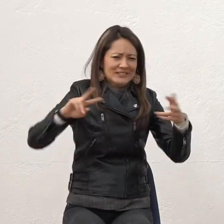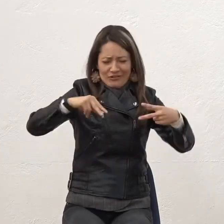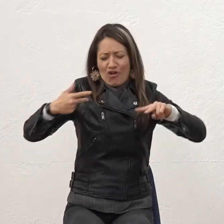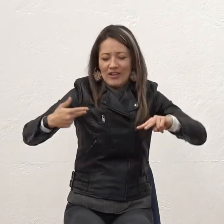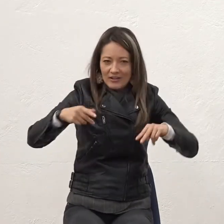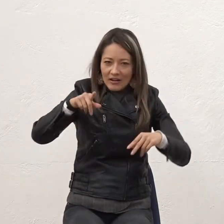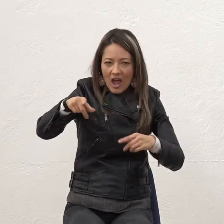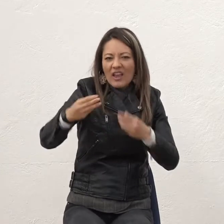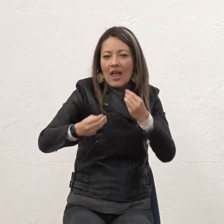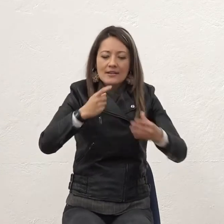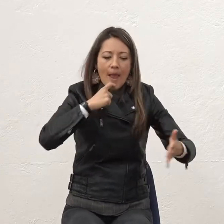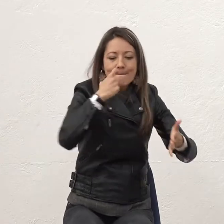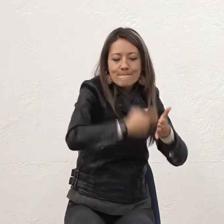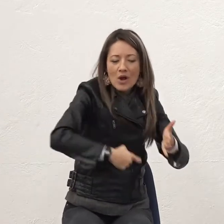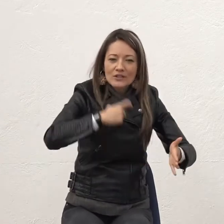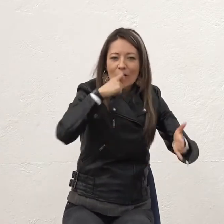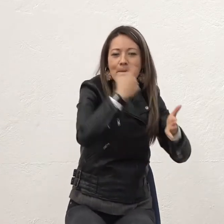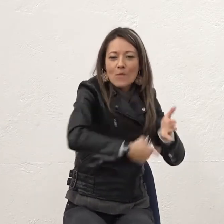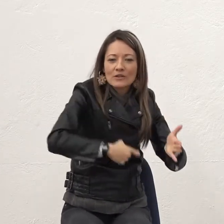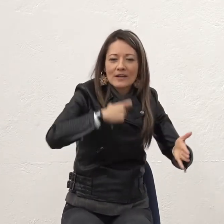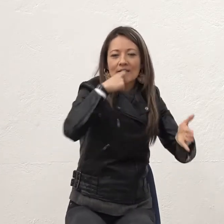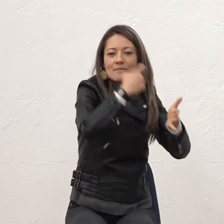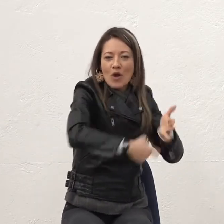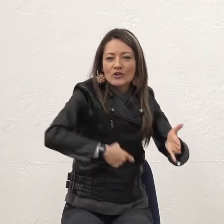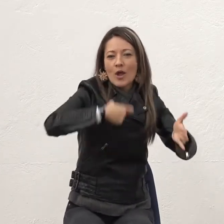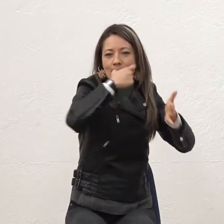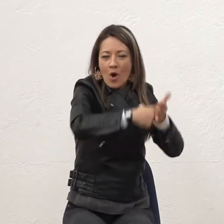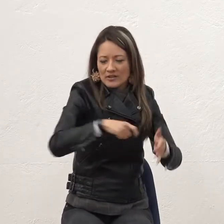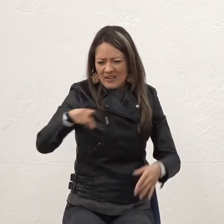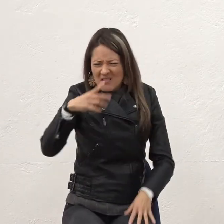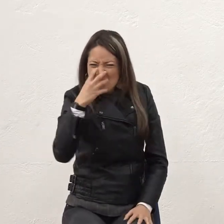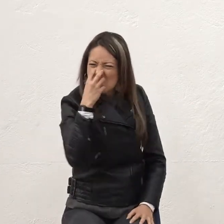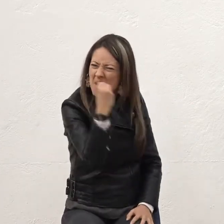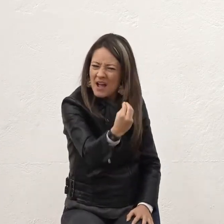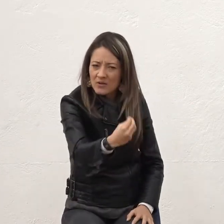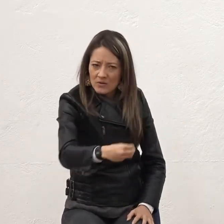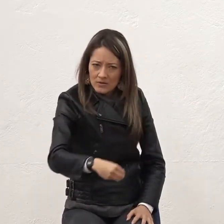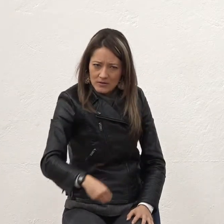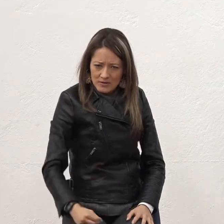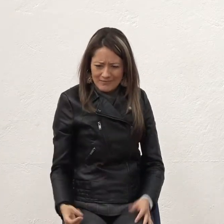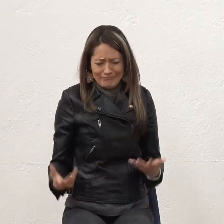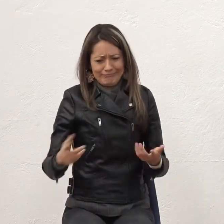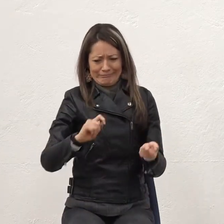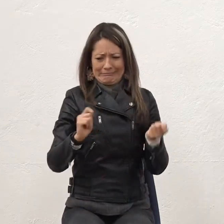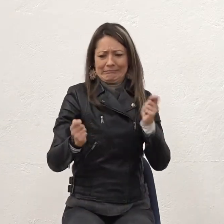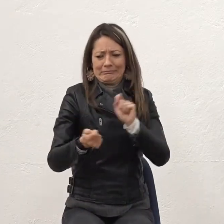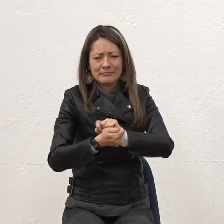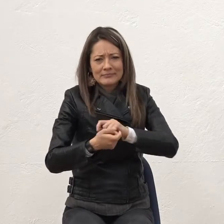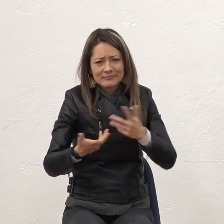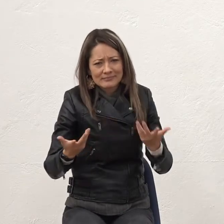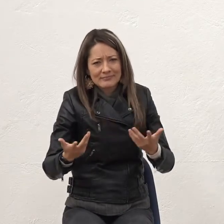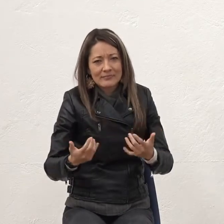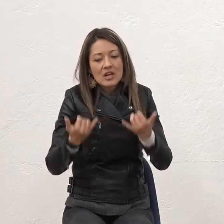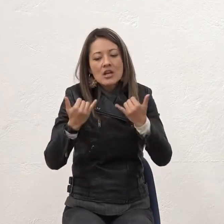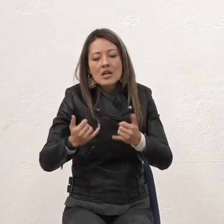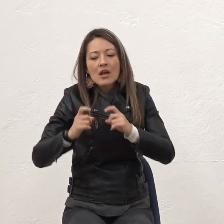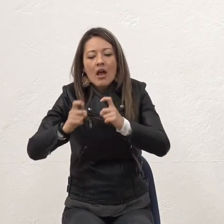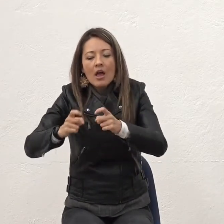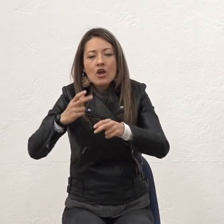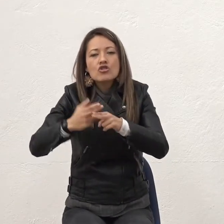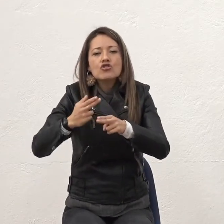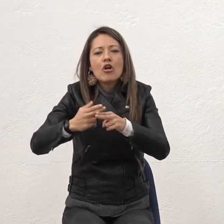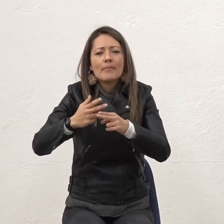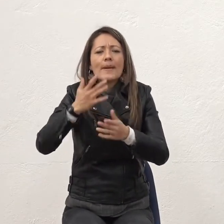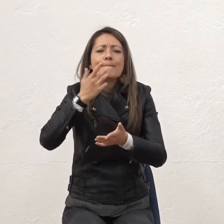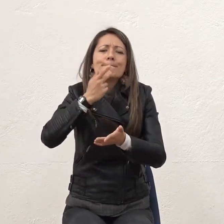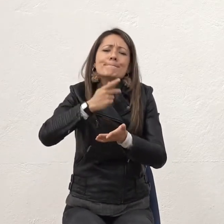la leche, al pan, al chocolate, al café, ¿se imagina? Nada comparado con lo que hoy estamos viendo. Qué